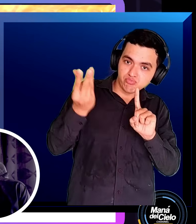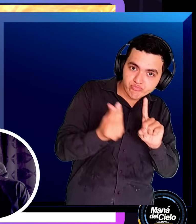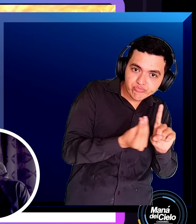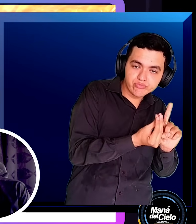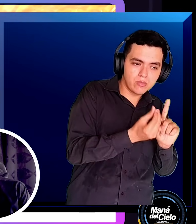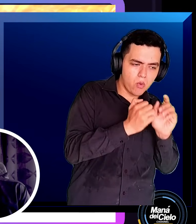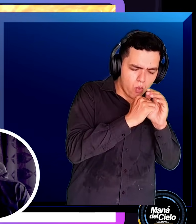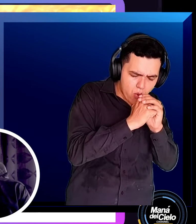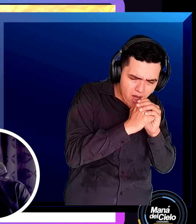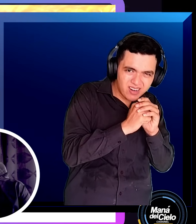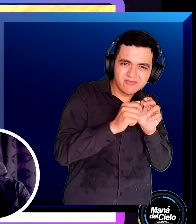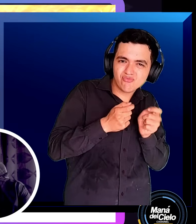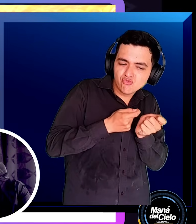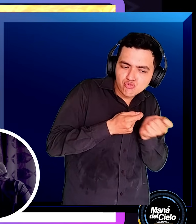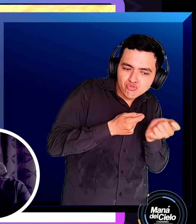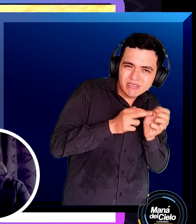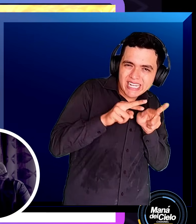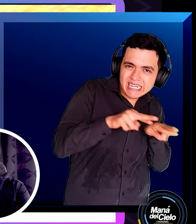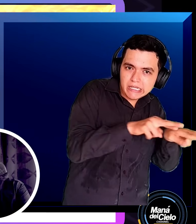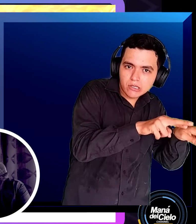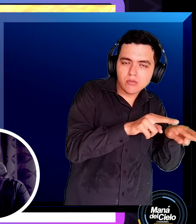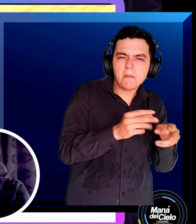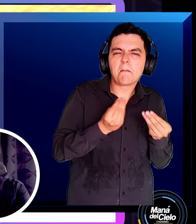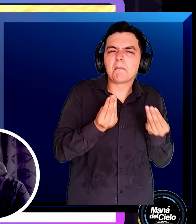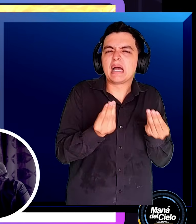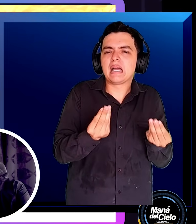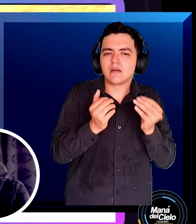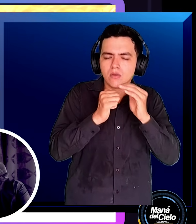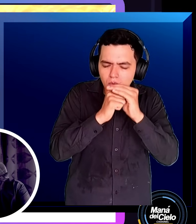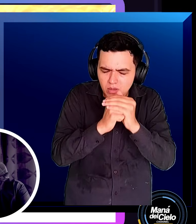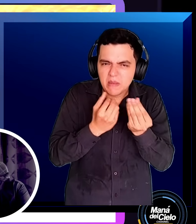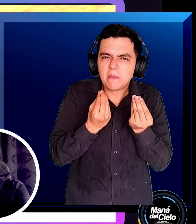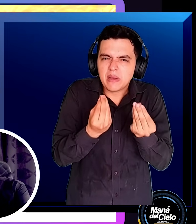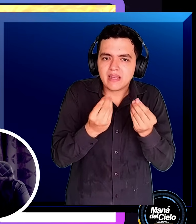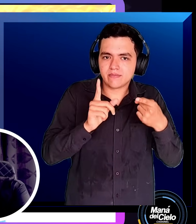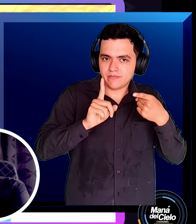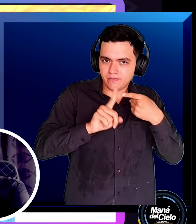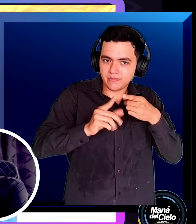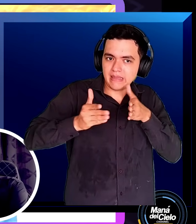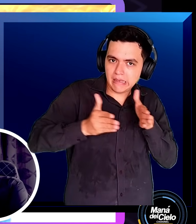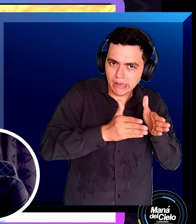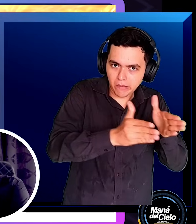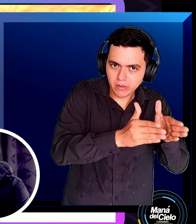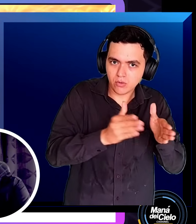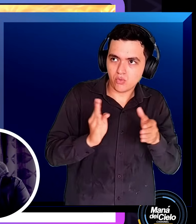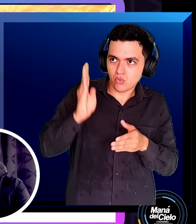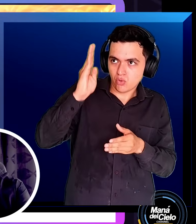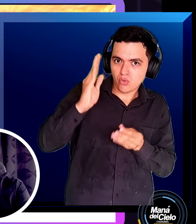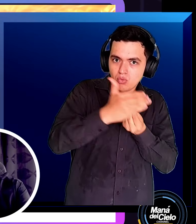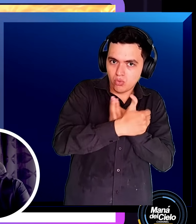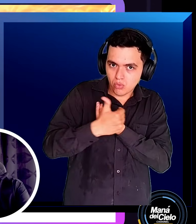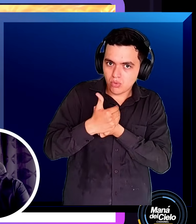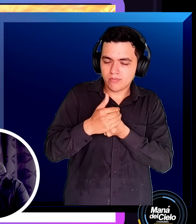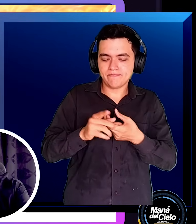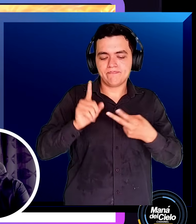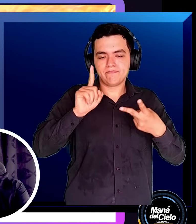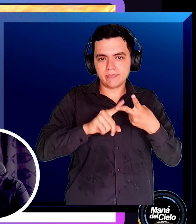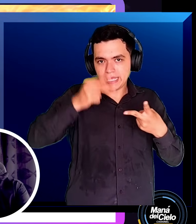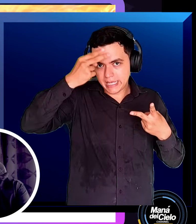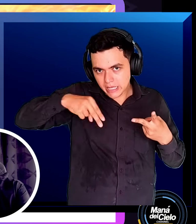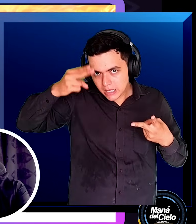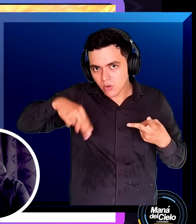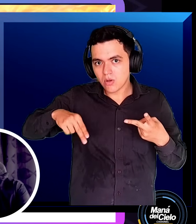hermano, ante los hombres que les gusta tanto los carros. Claro, eso es de todo varón.